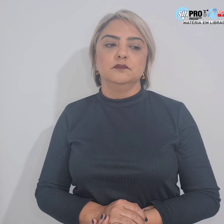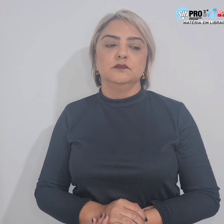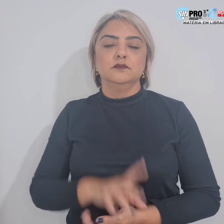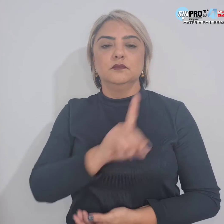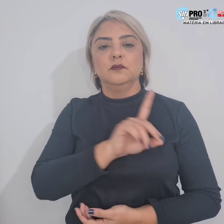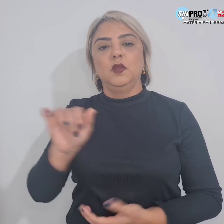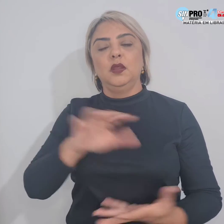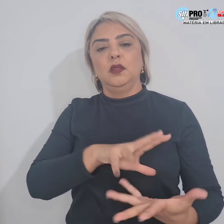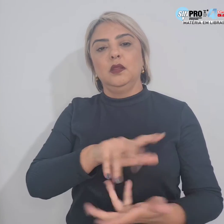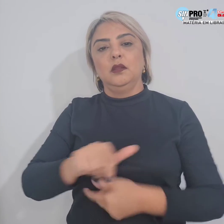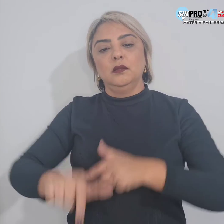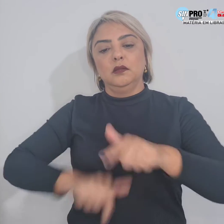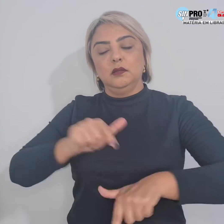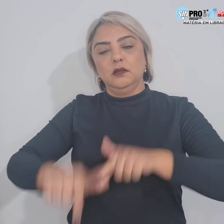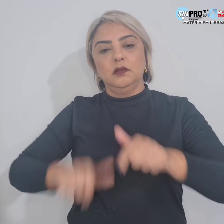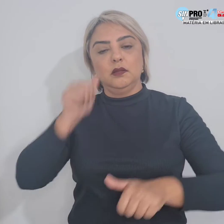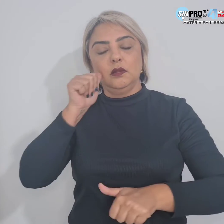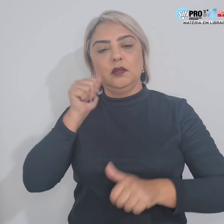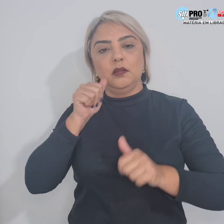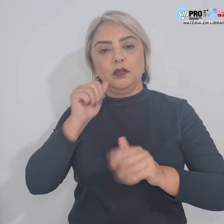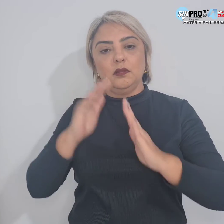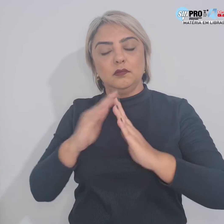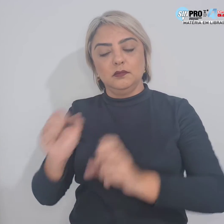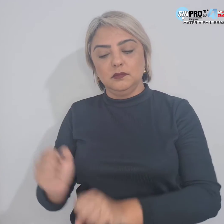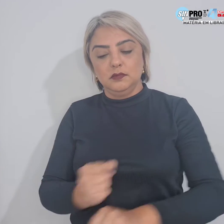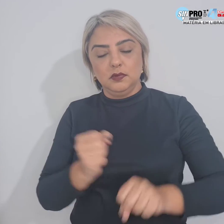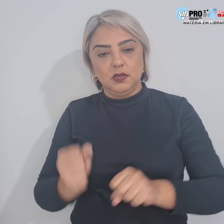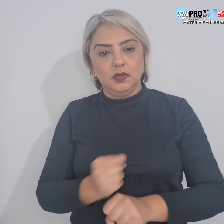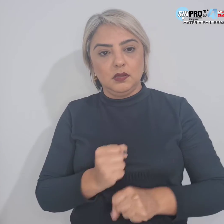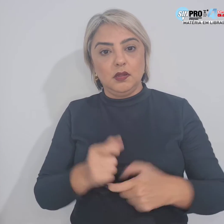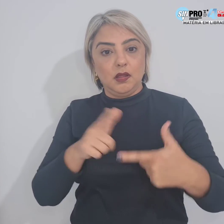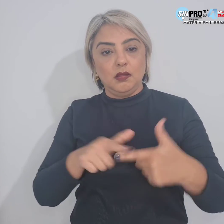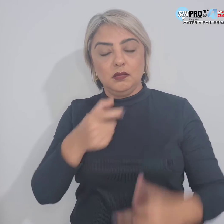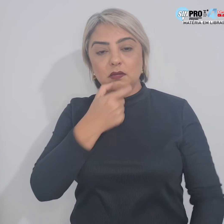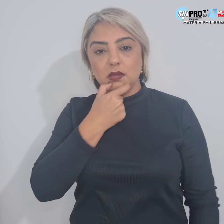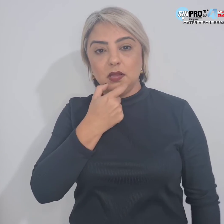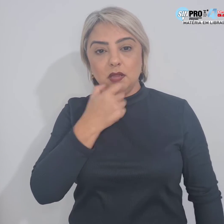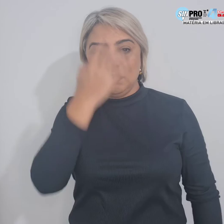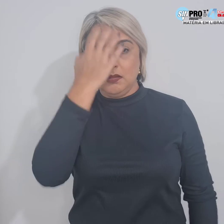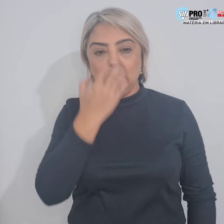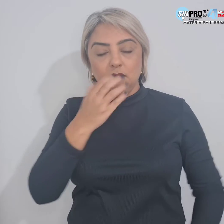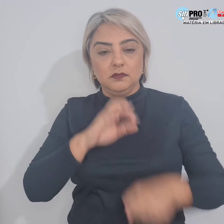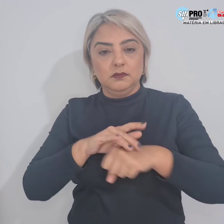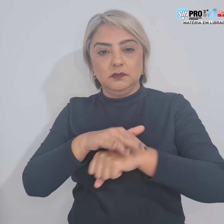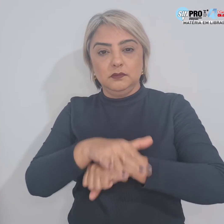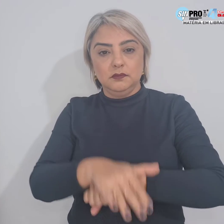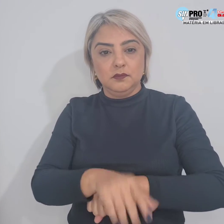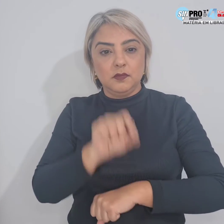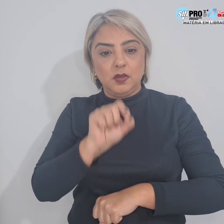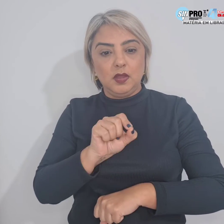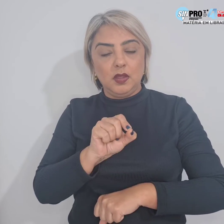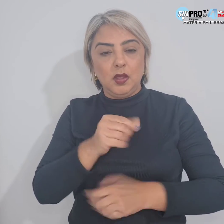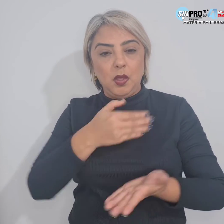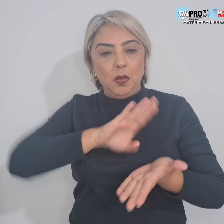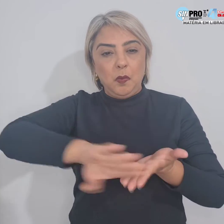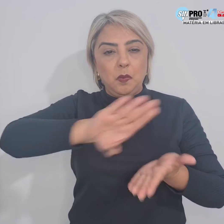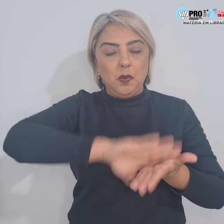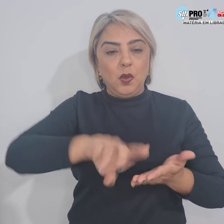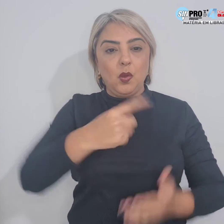Dia Nacional da Trabalhadora Doméstica. Crise neoliberal agravada pela pandemia expulsou